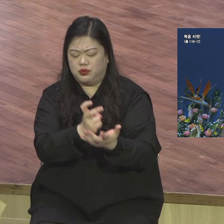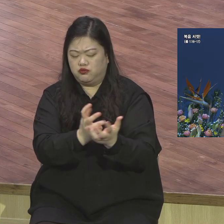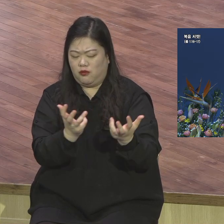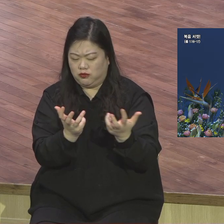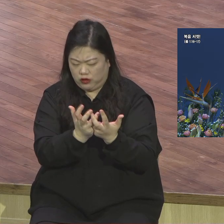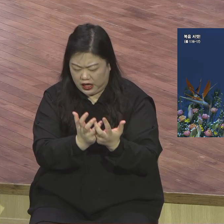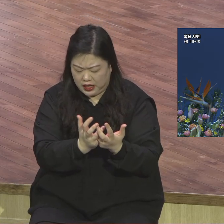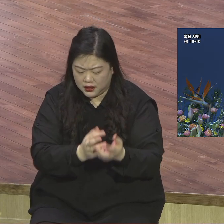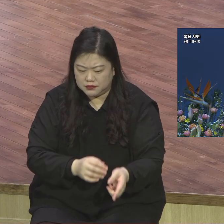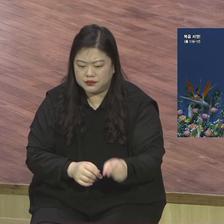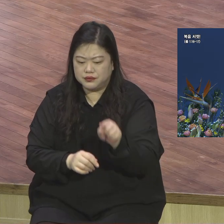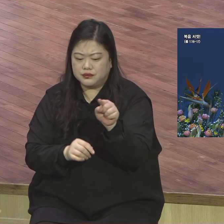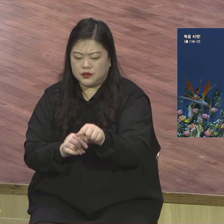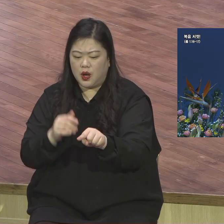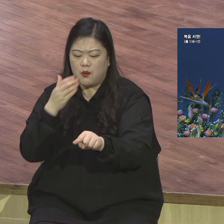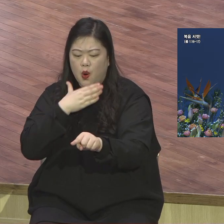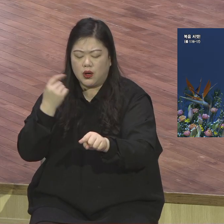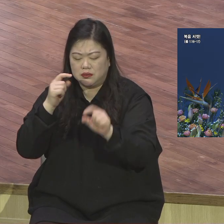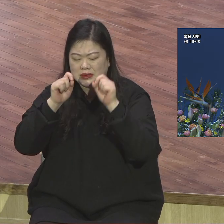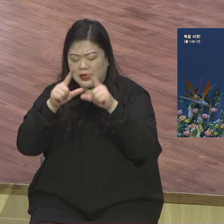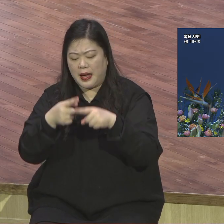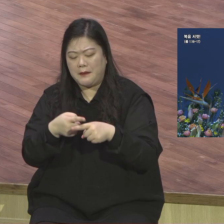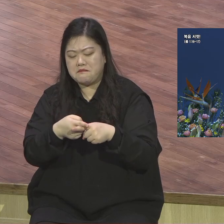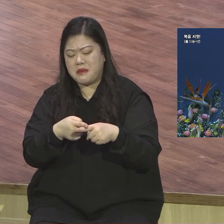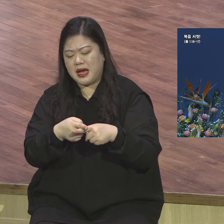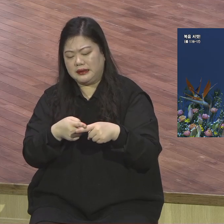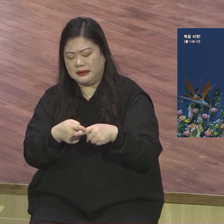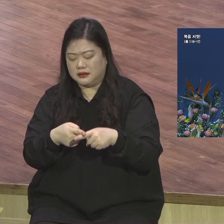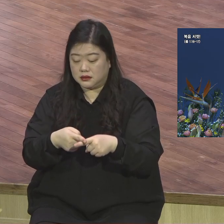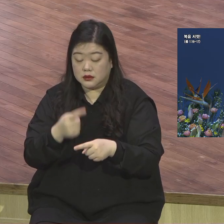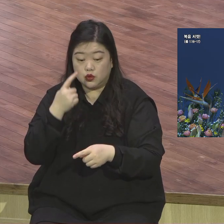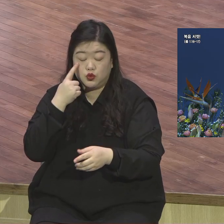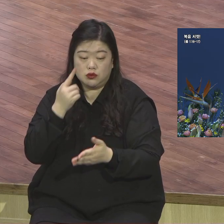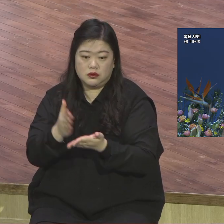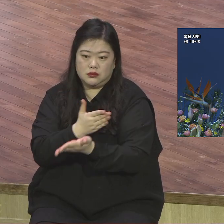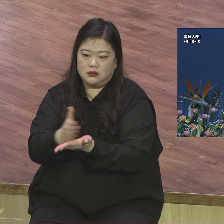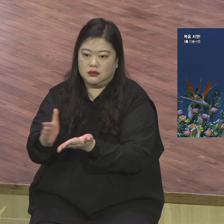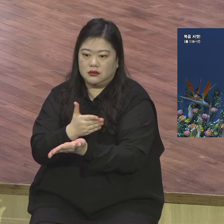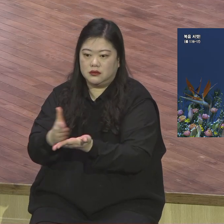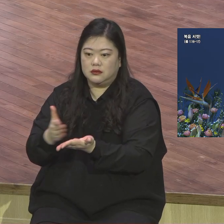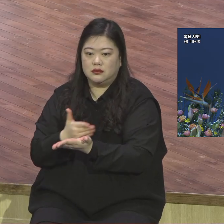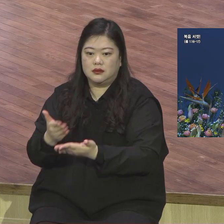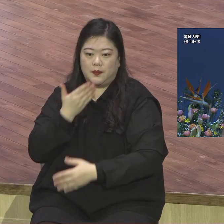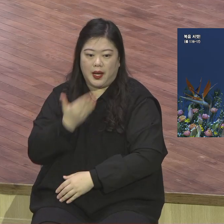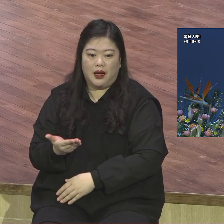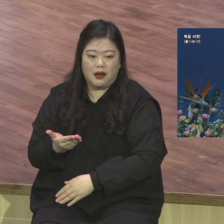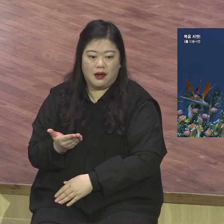빠져나왔구나. 종교 생활하고 있구나. 싹 다 보여요. 복음 서밋에서 보면요,